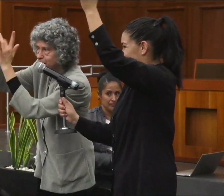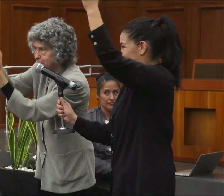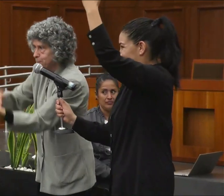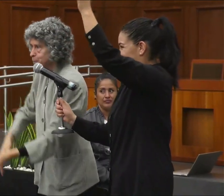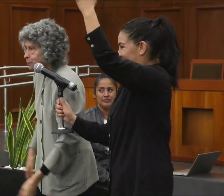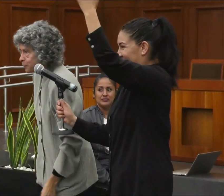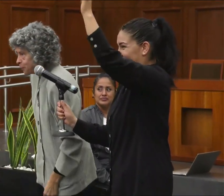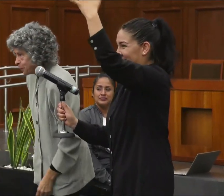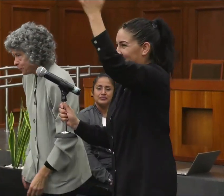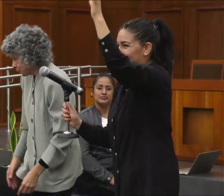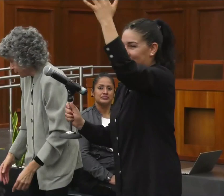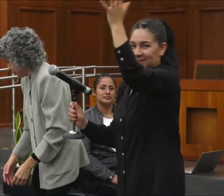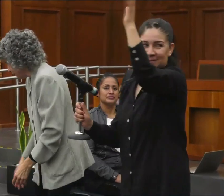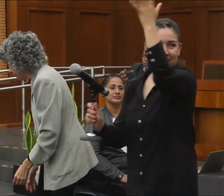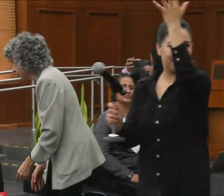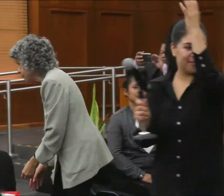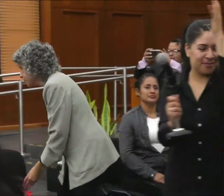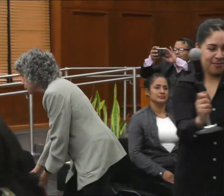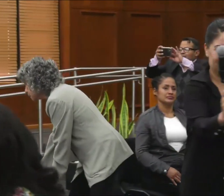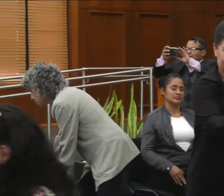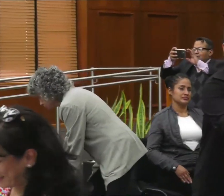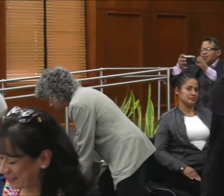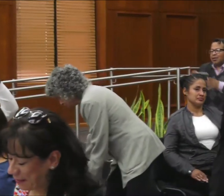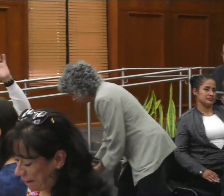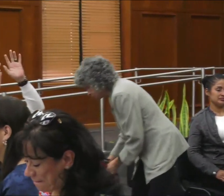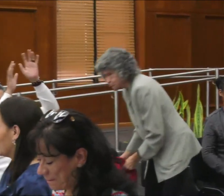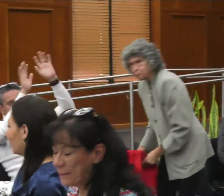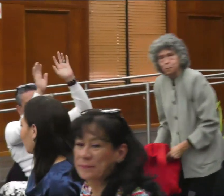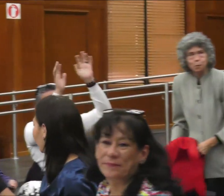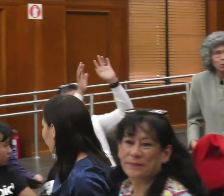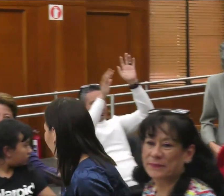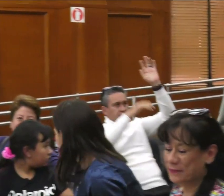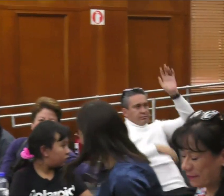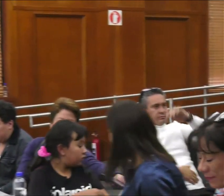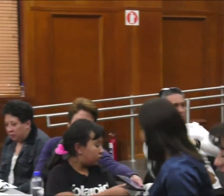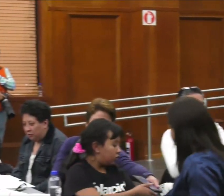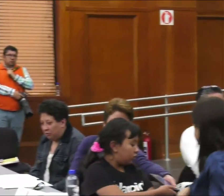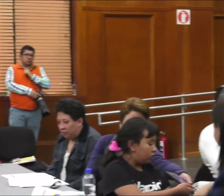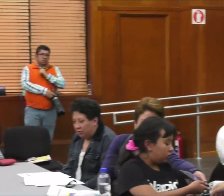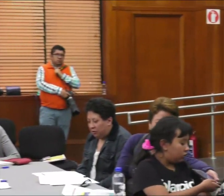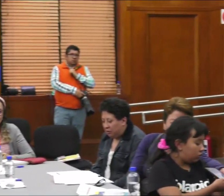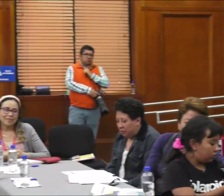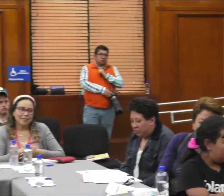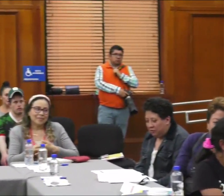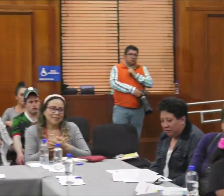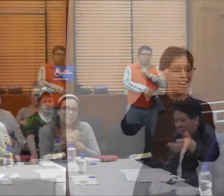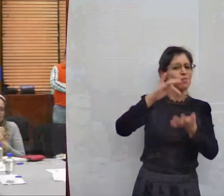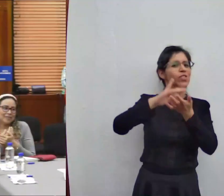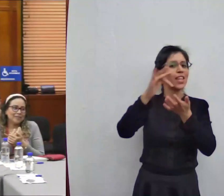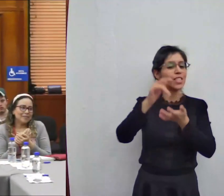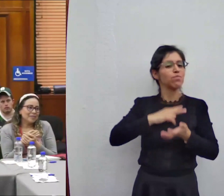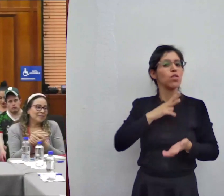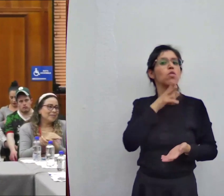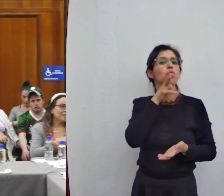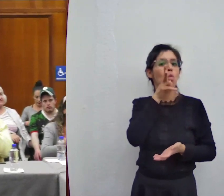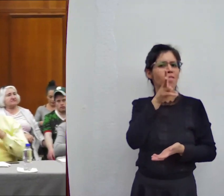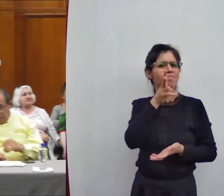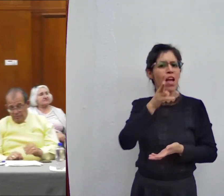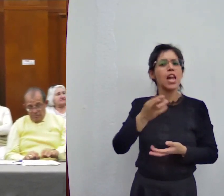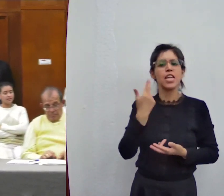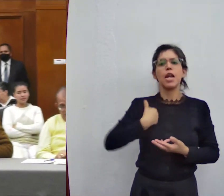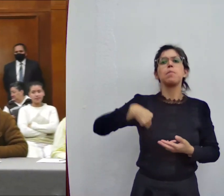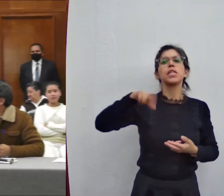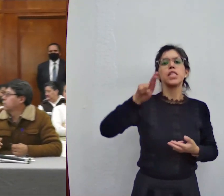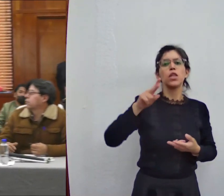Gracias. Gracias por esta participación de María de la Cabada en dando voz a las personas